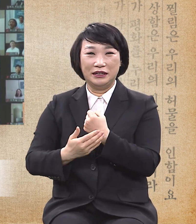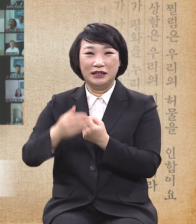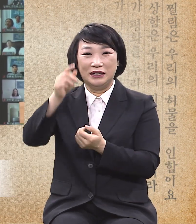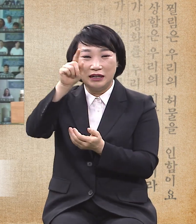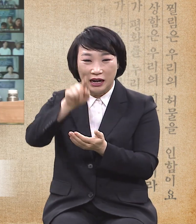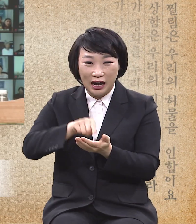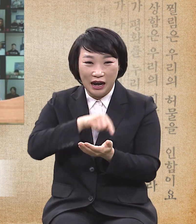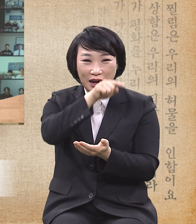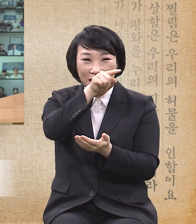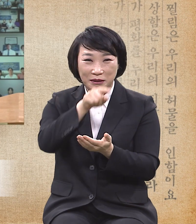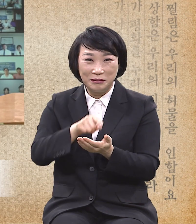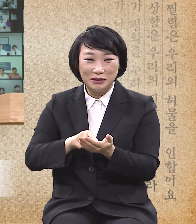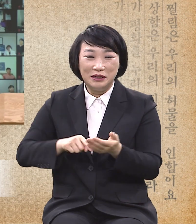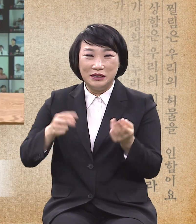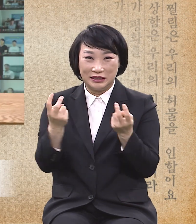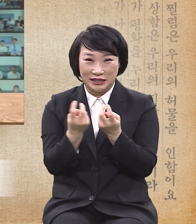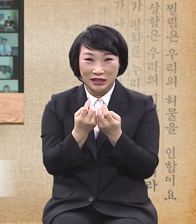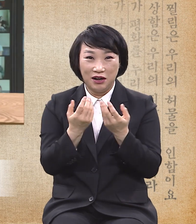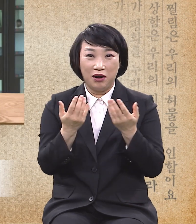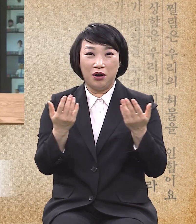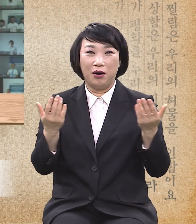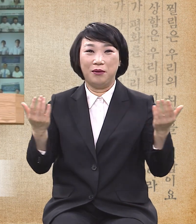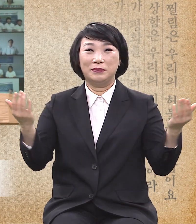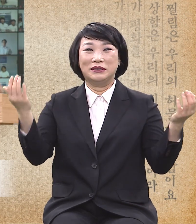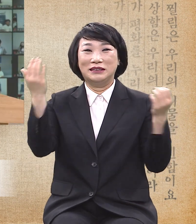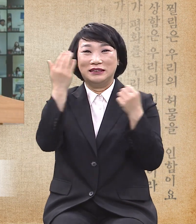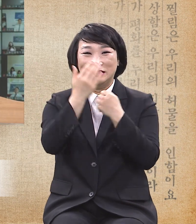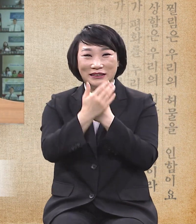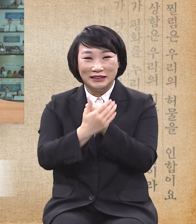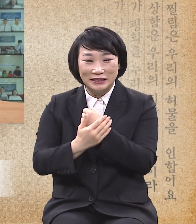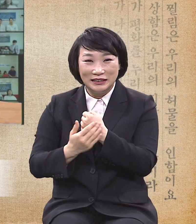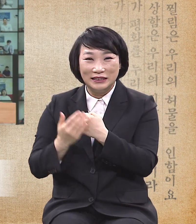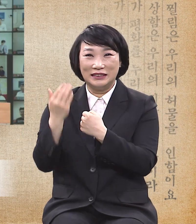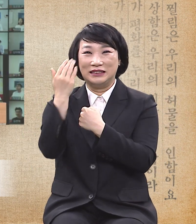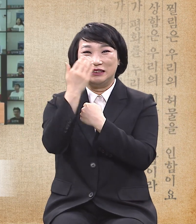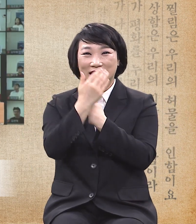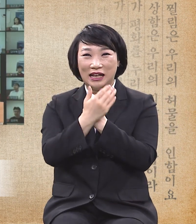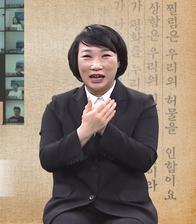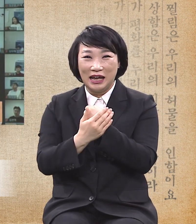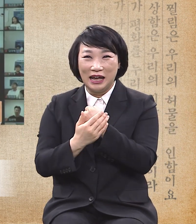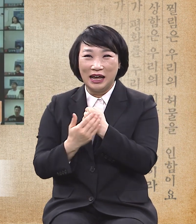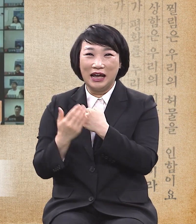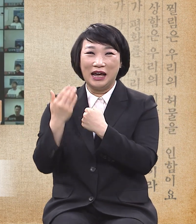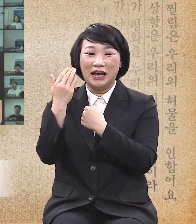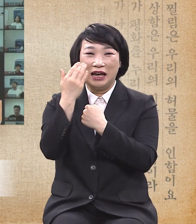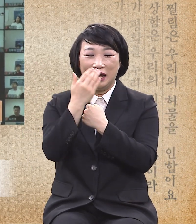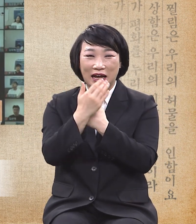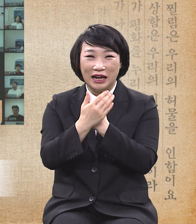은혜, 갚을 길 없는 은혜,